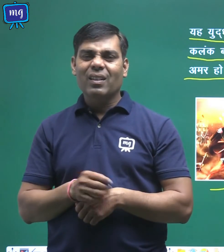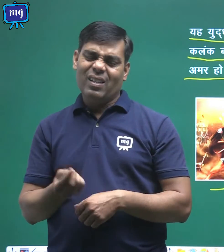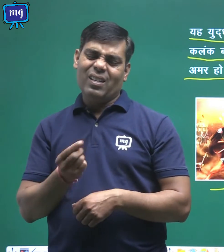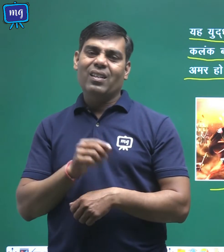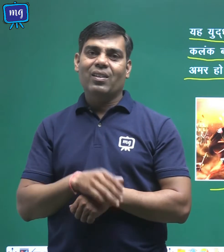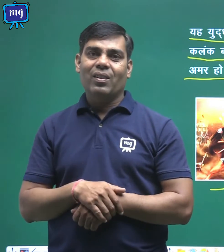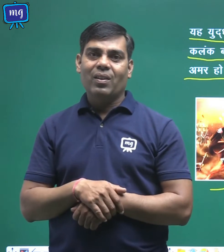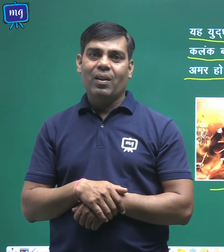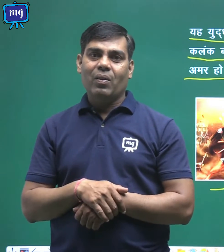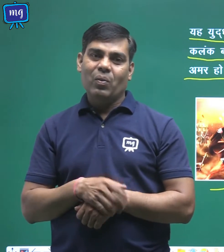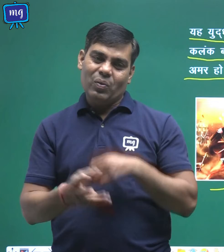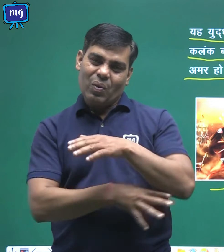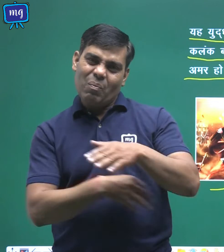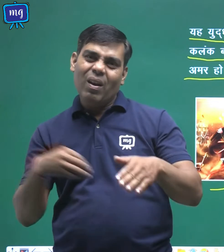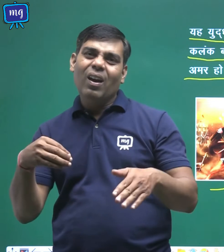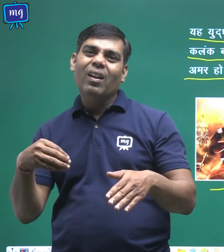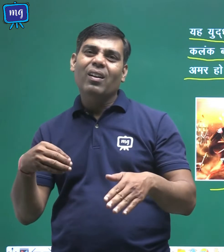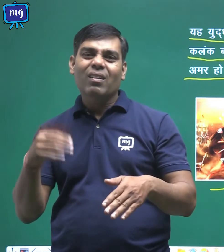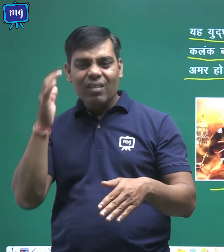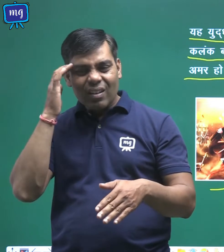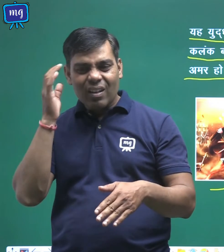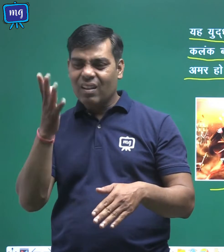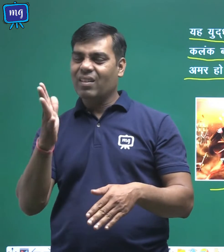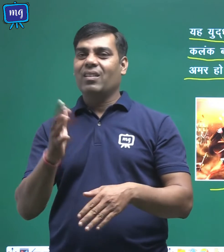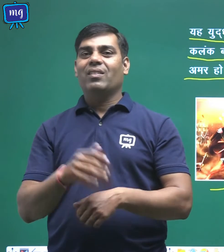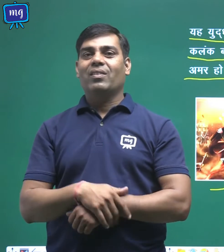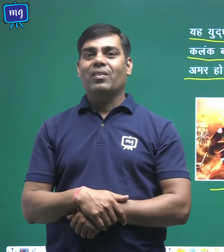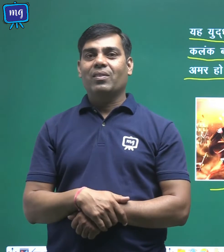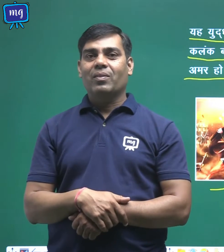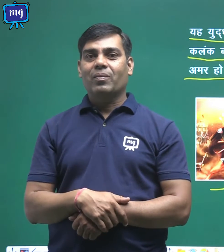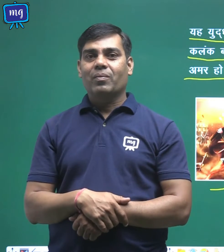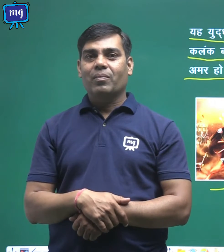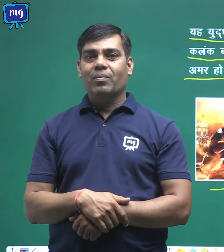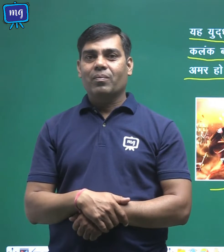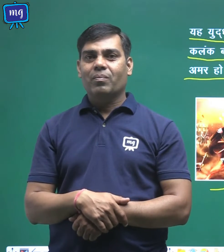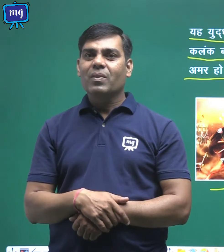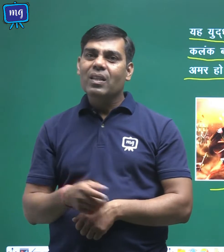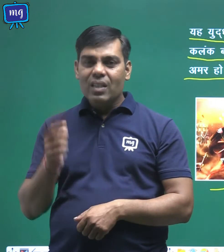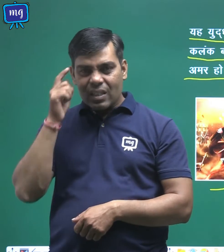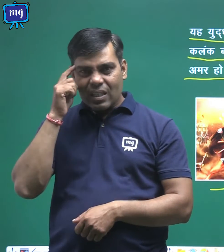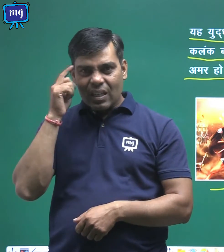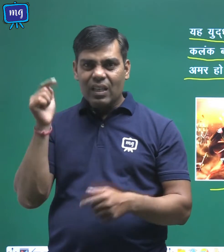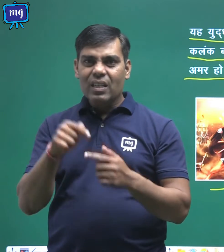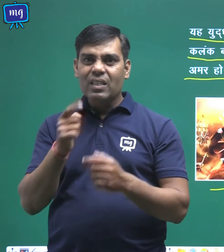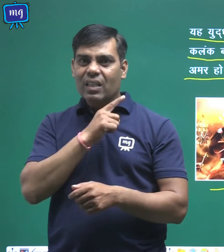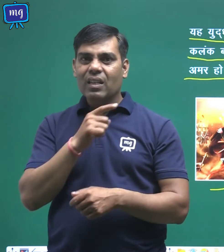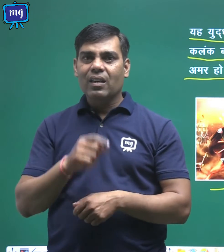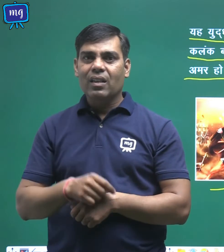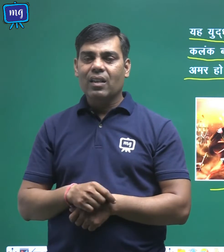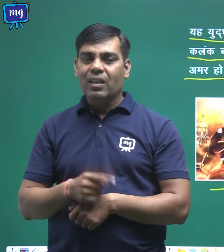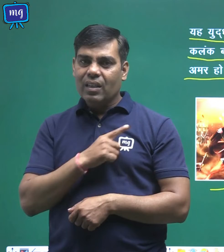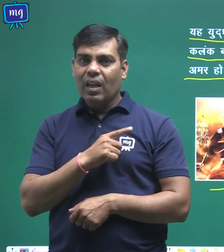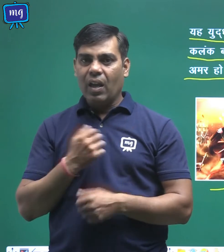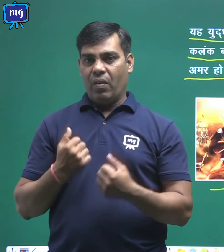लेकिन बाहर निकलना नहीं आता था। इसी कारण यह वीर